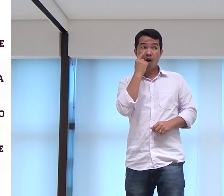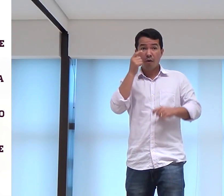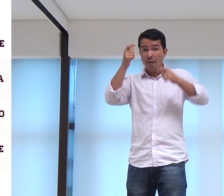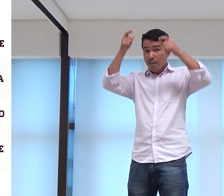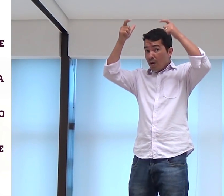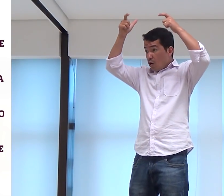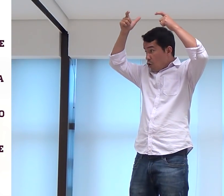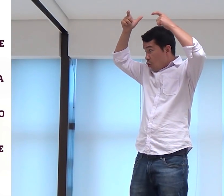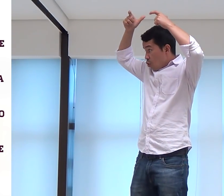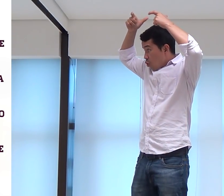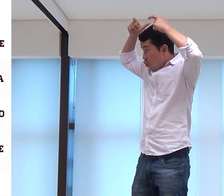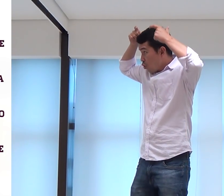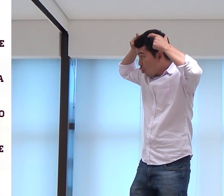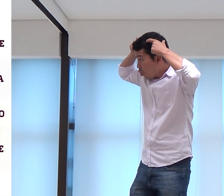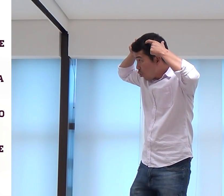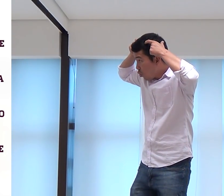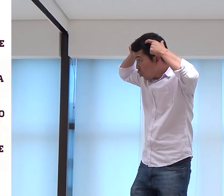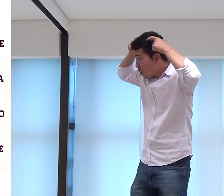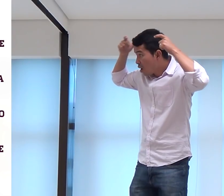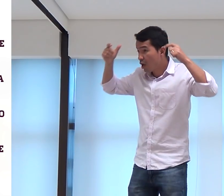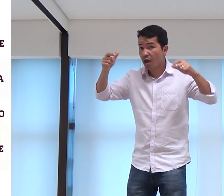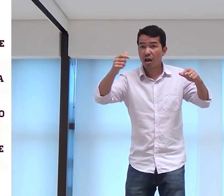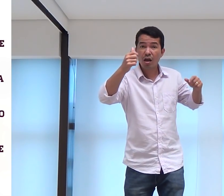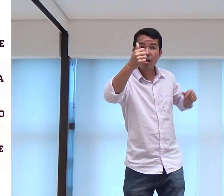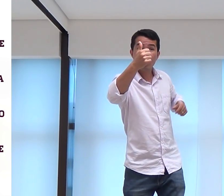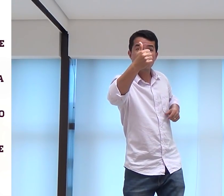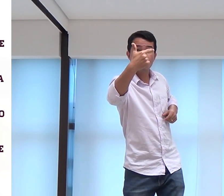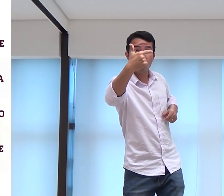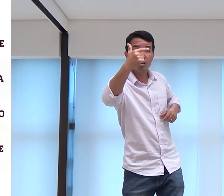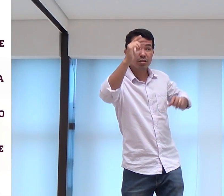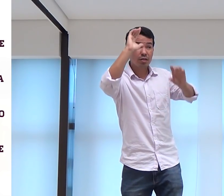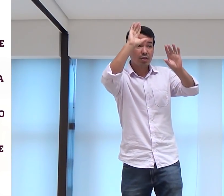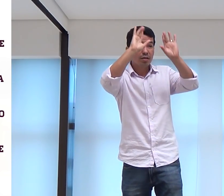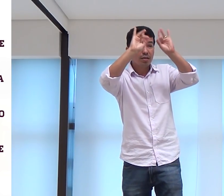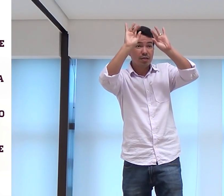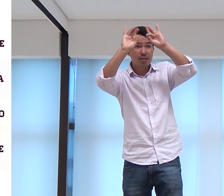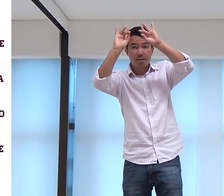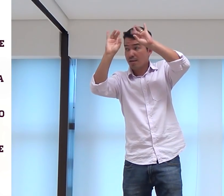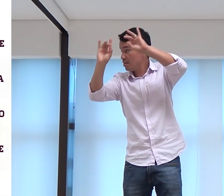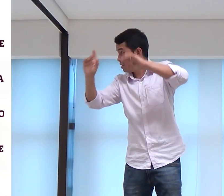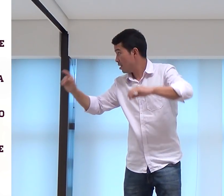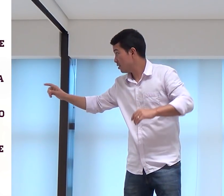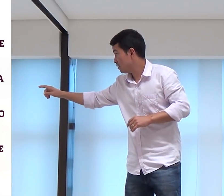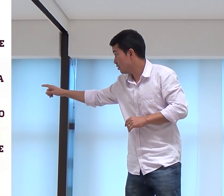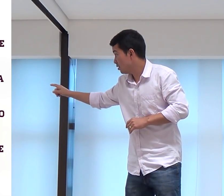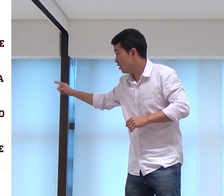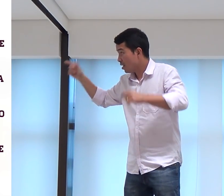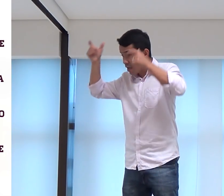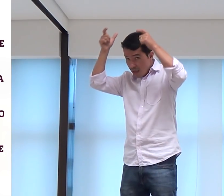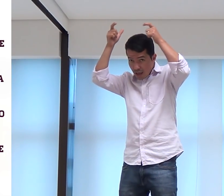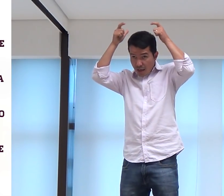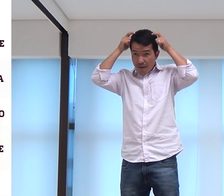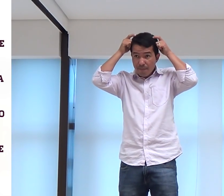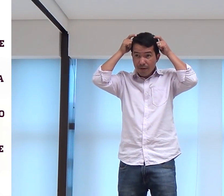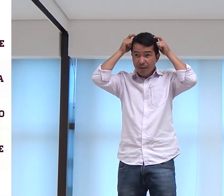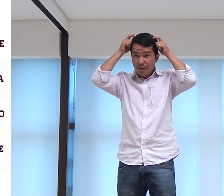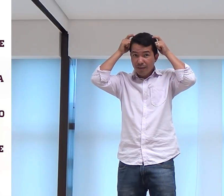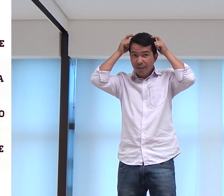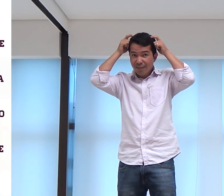E olha só, e uma coroa de 12 estrelas sobre sua cabeça.